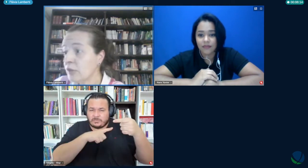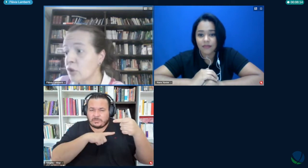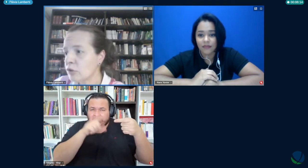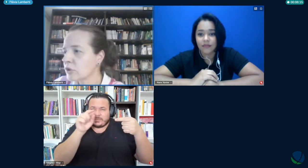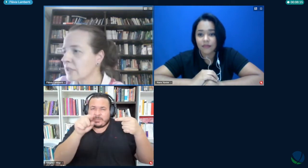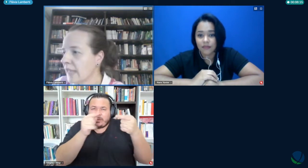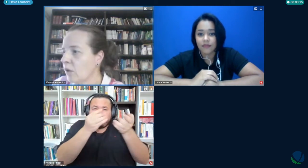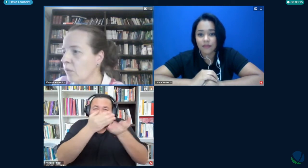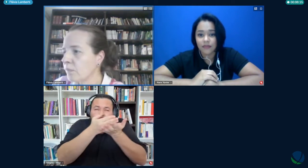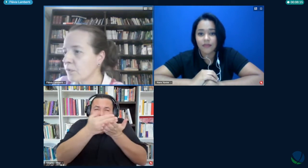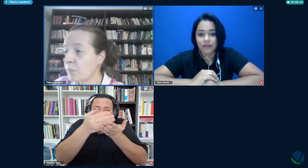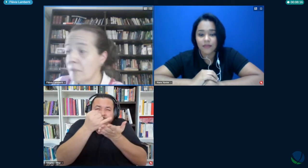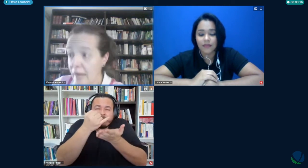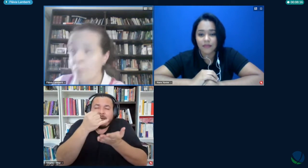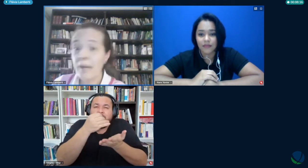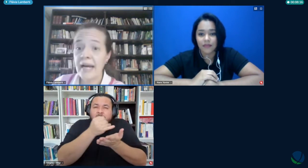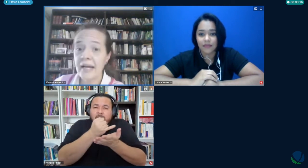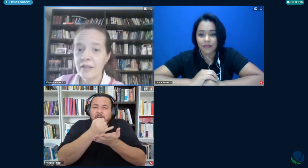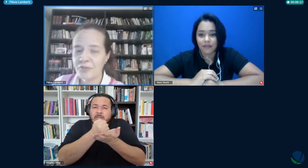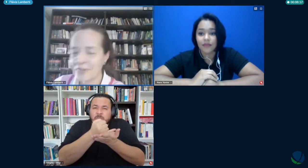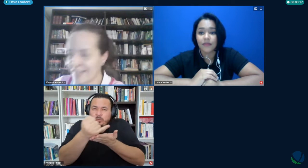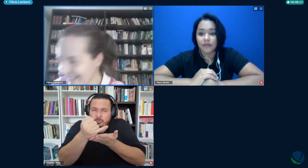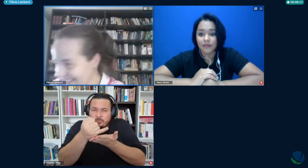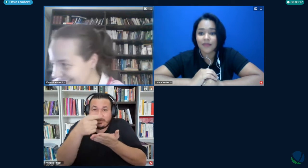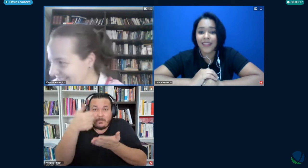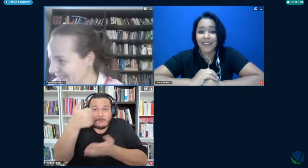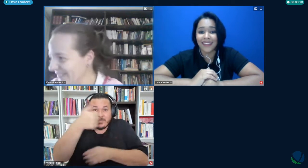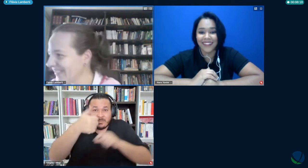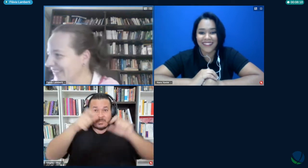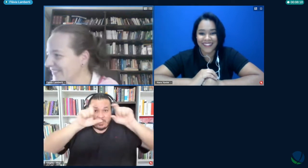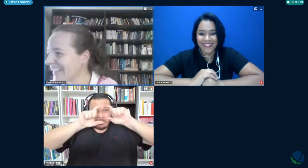tá bem na introdução, no primeiro parágrafo.